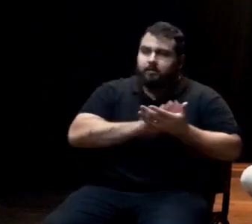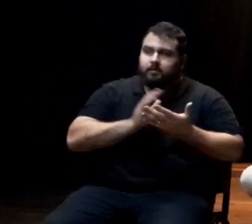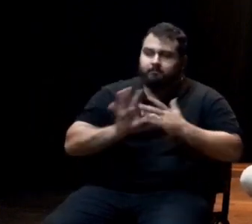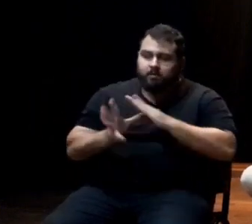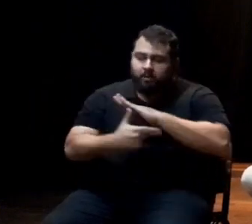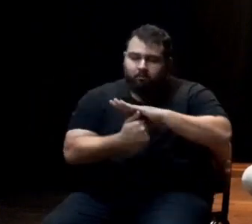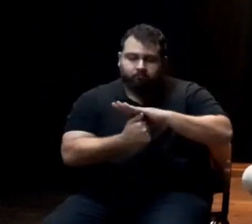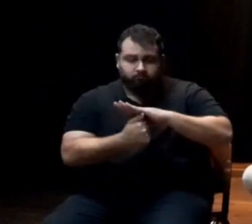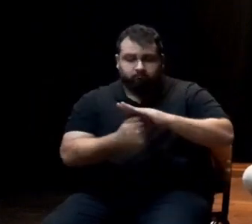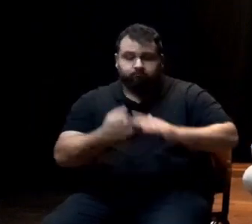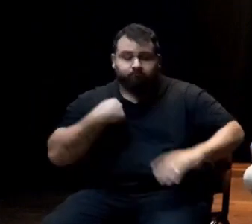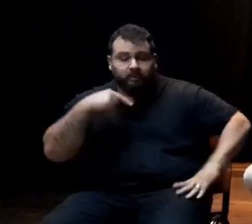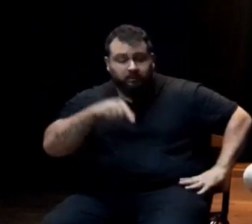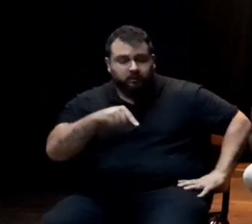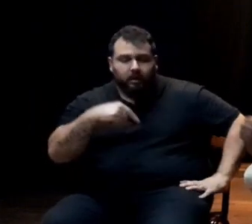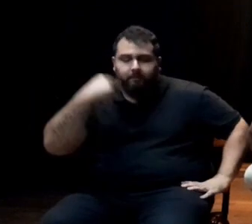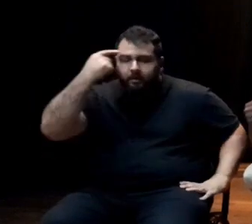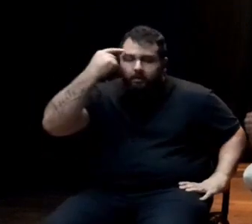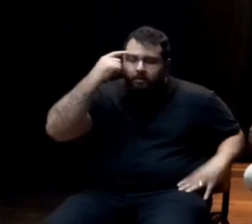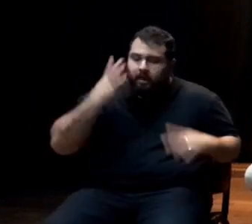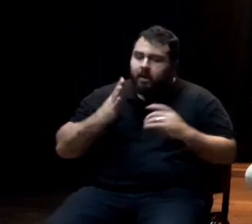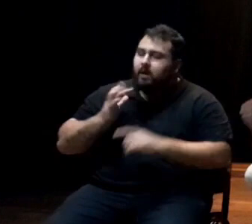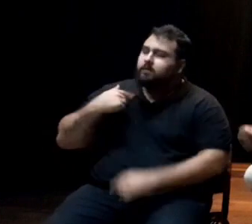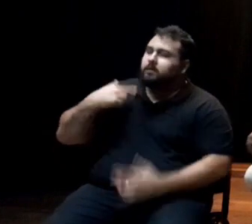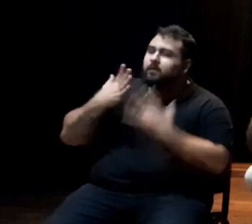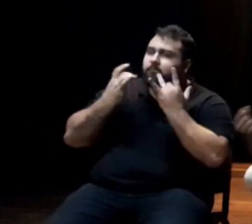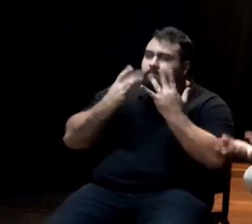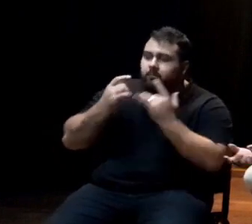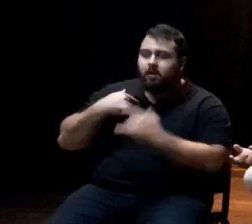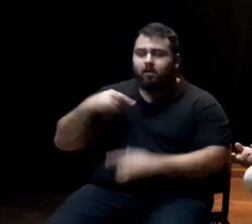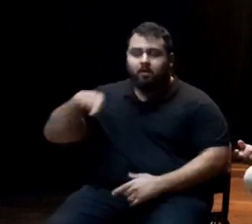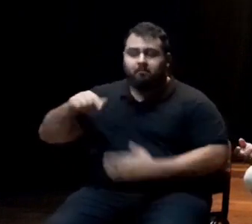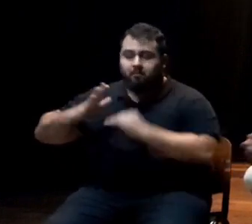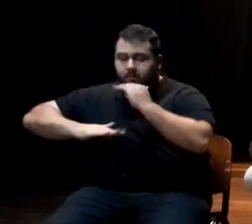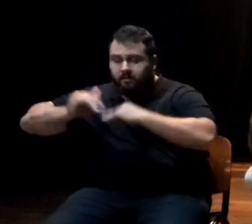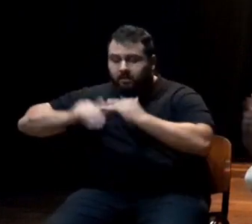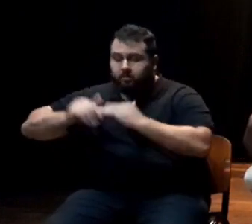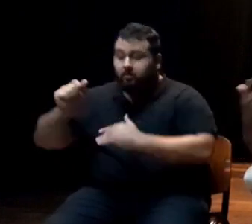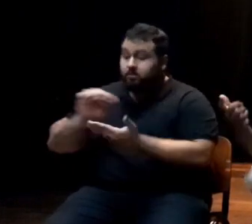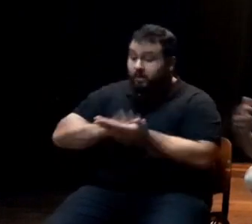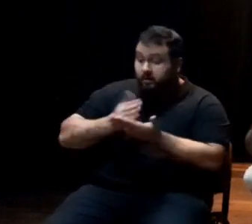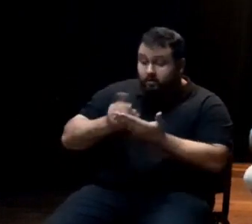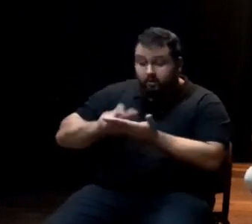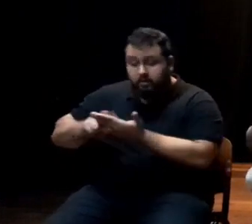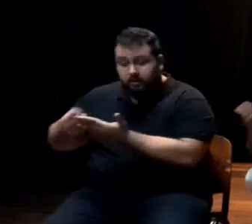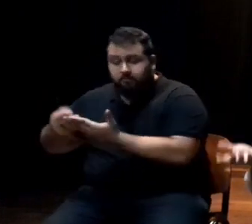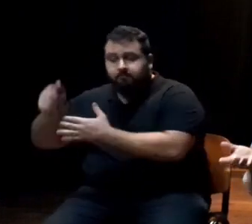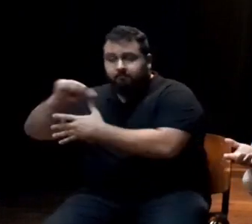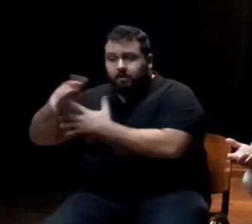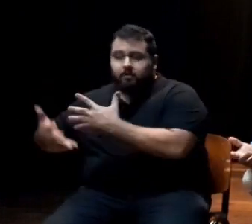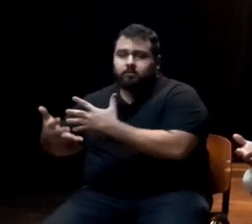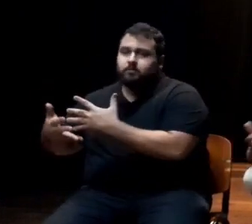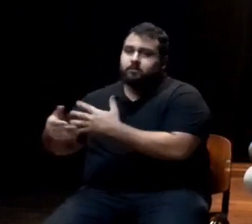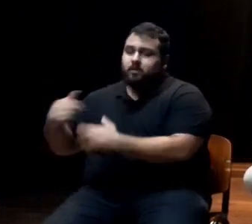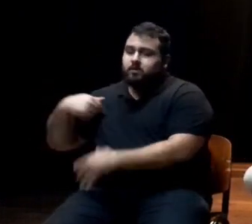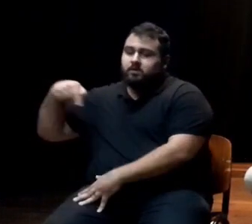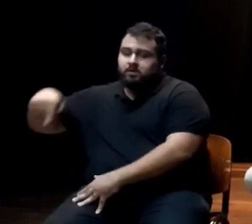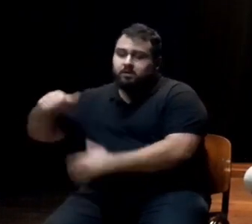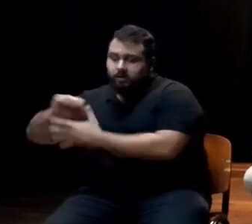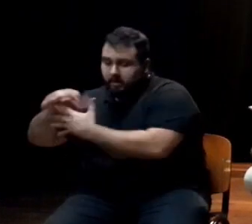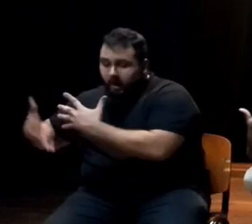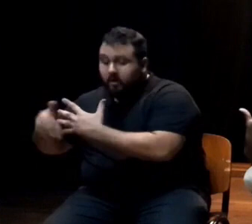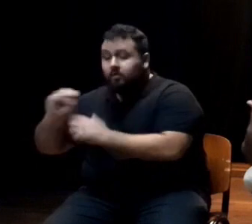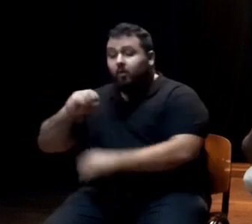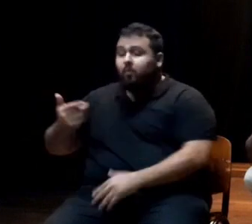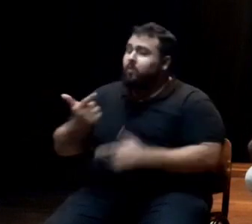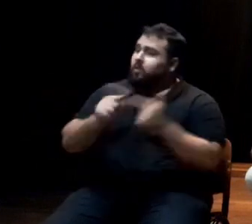atuação cênica e não na profissão do tradutor e intérprete, seja ele de língua de sinais ou de qualquer outra língua. Então é por isso que às